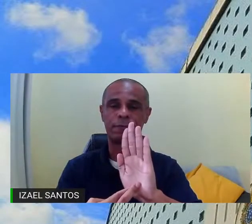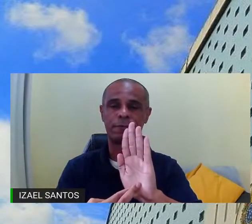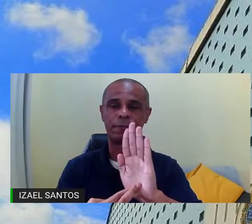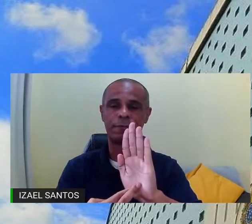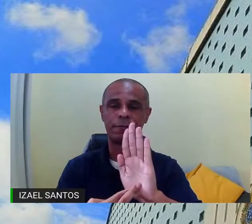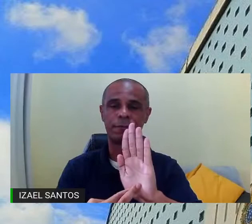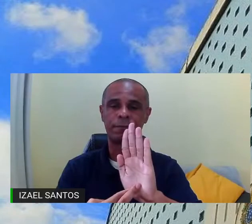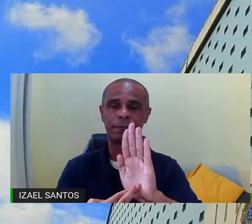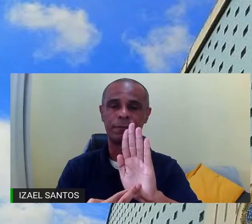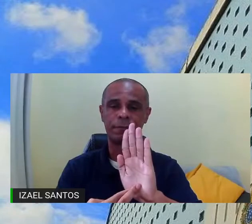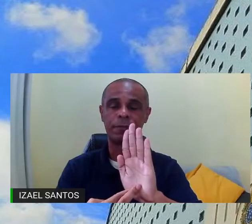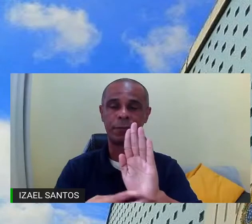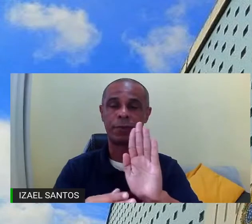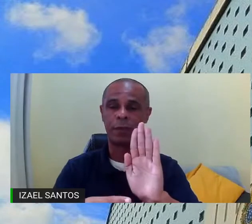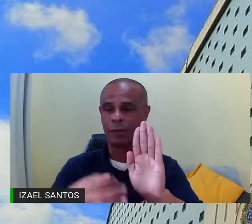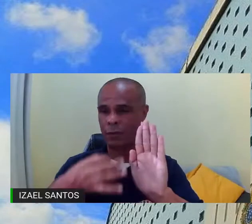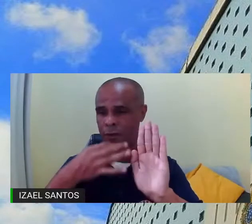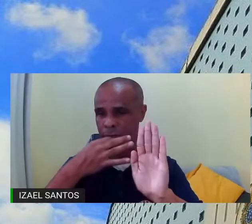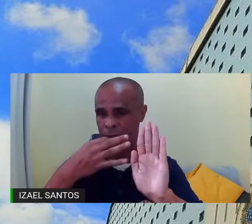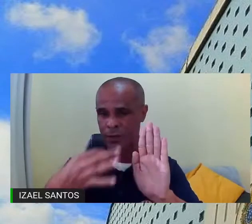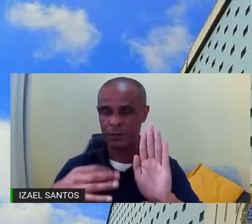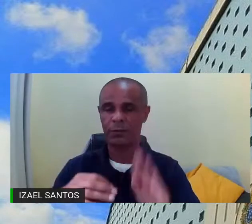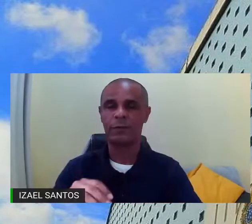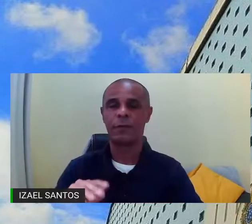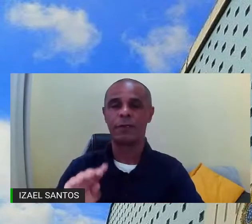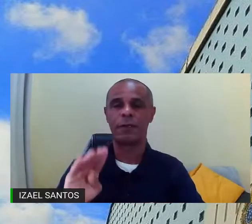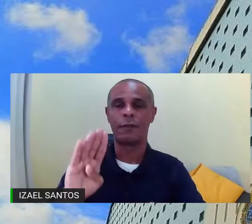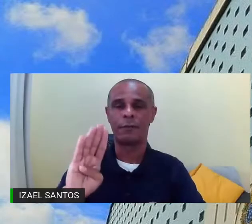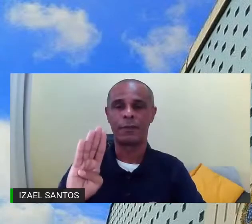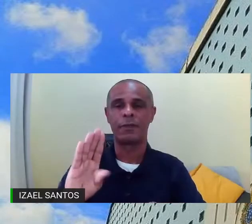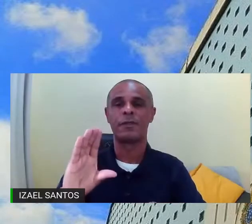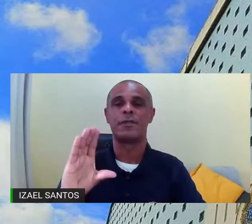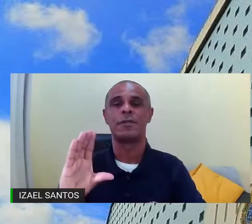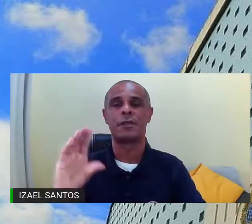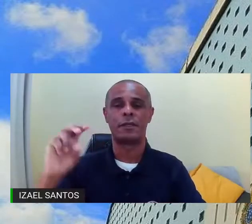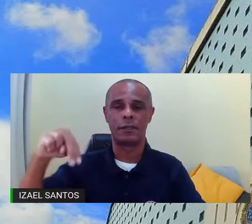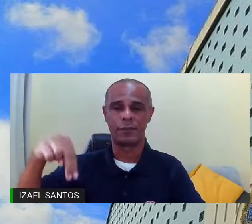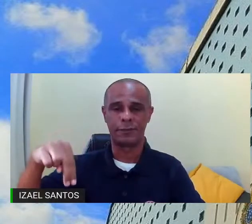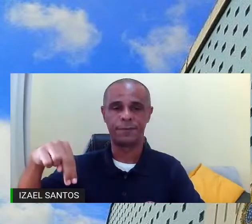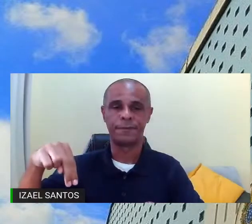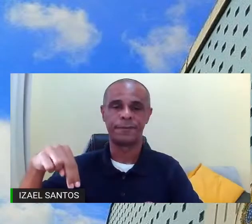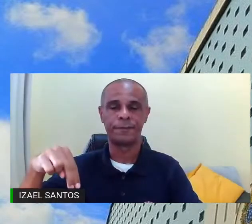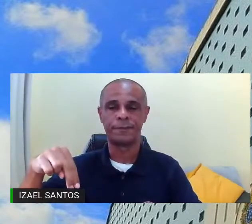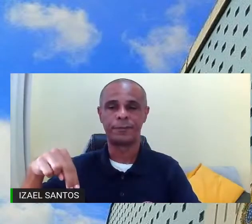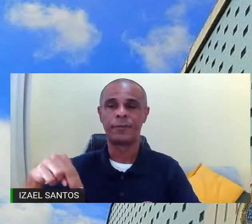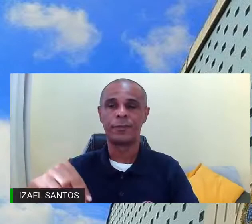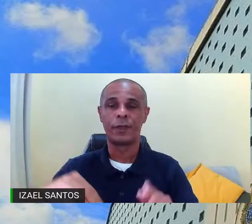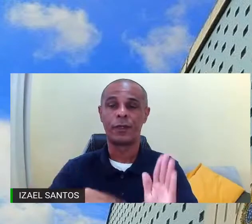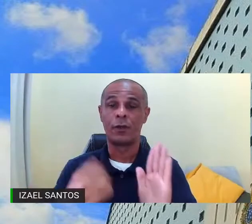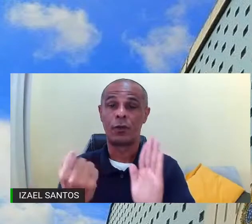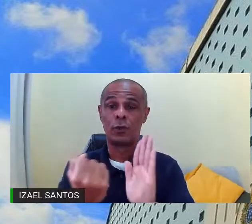os meus comentários à DCN. O documento está bem redigido,